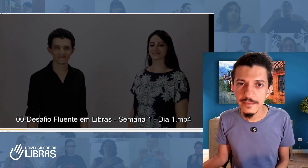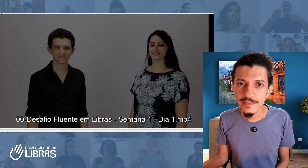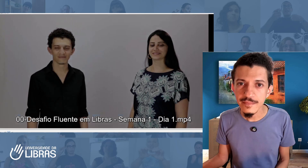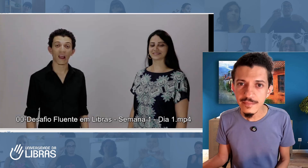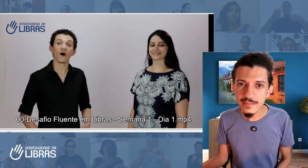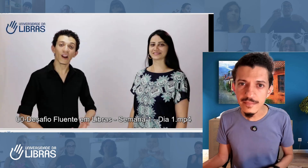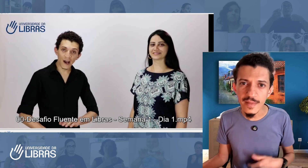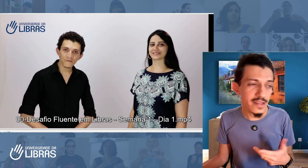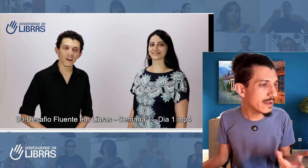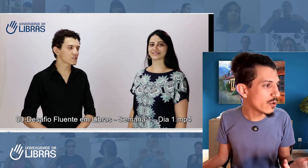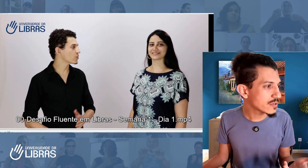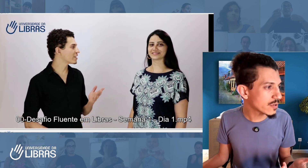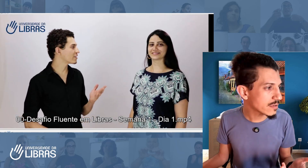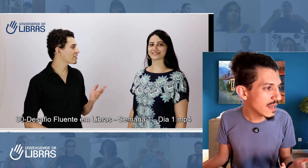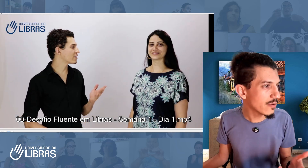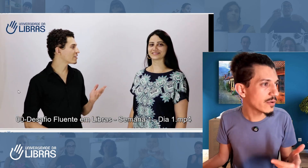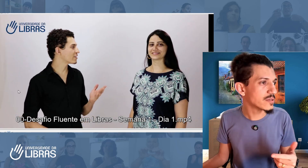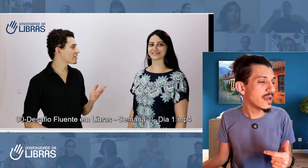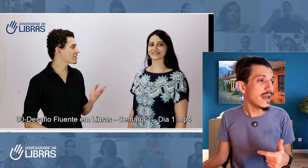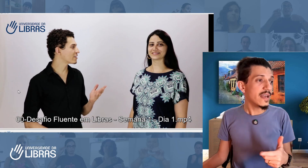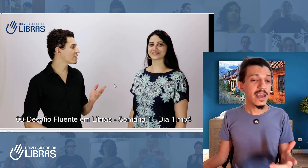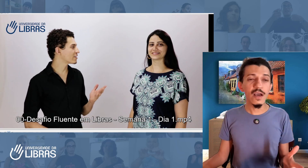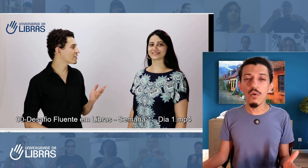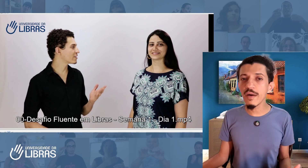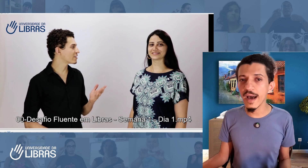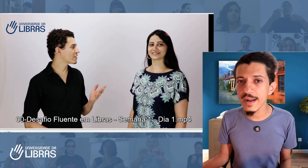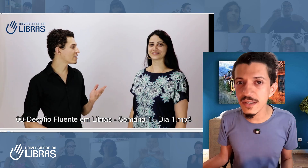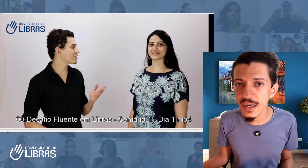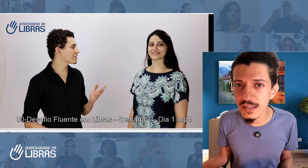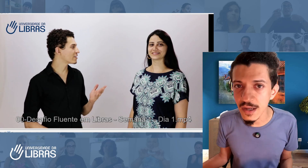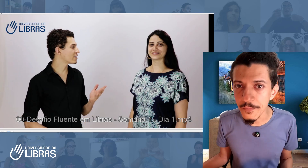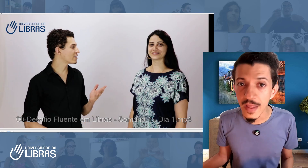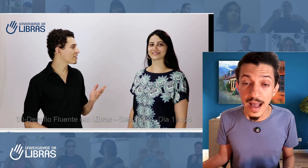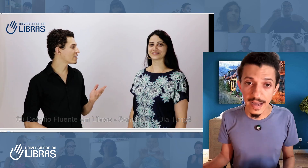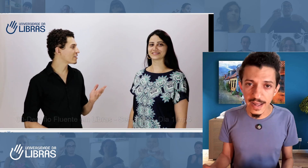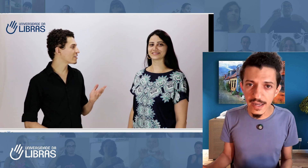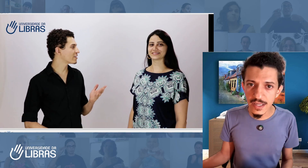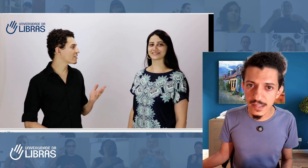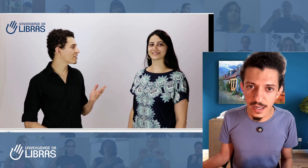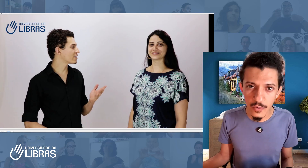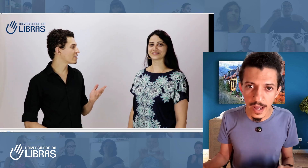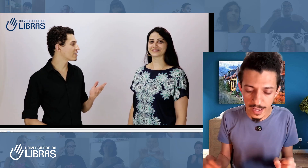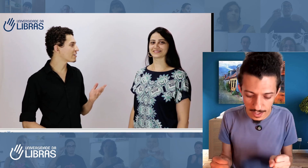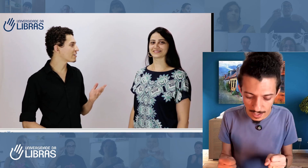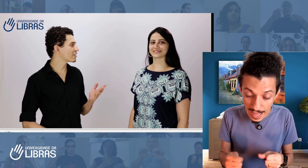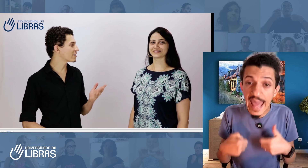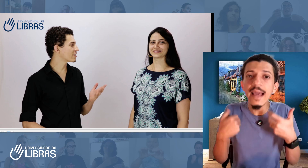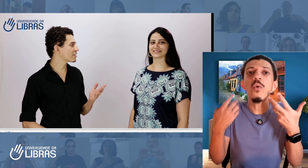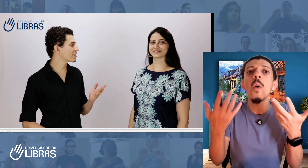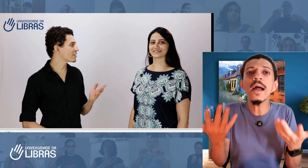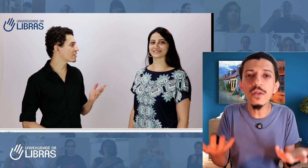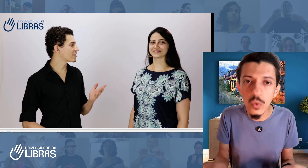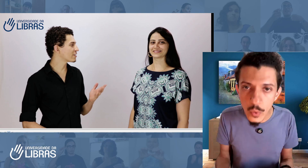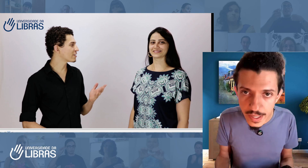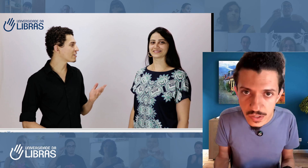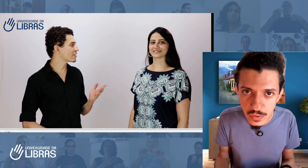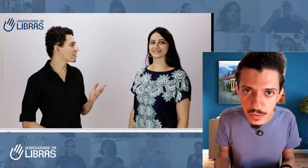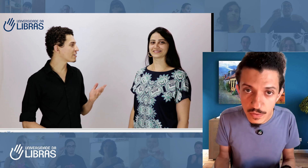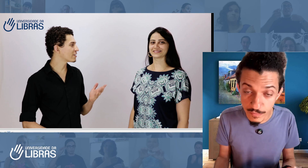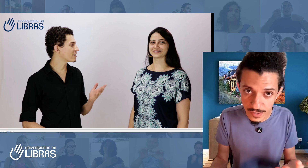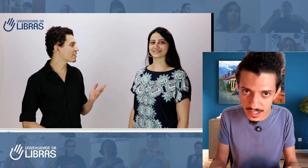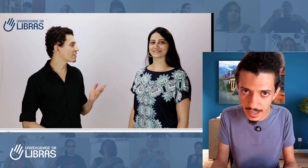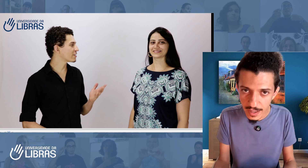Percebe? E tem muitos outros alunos. E aí, qual que é a grande questão? A grande questão é que, enquanto